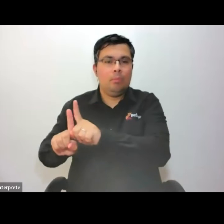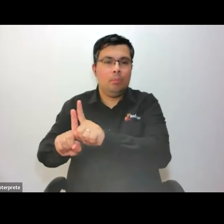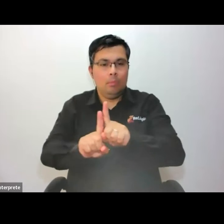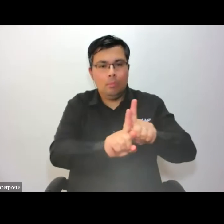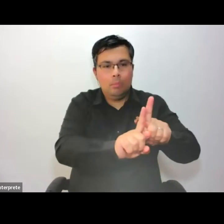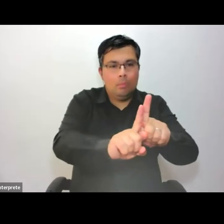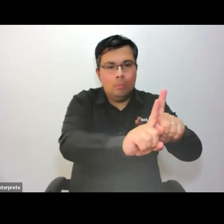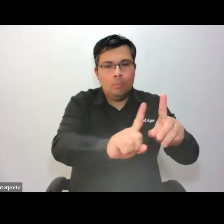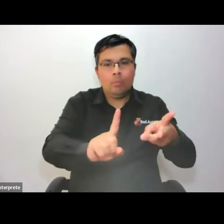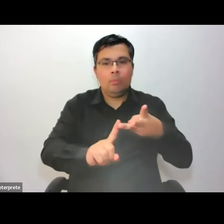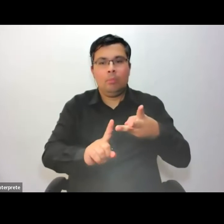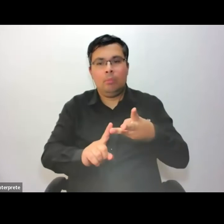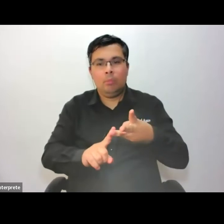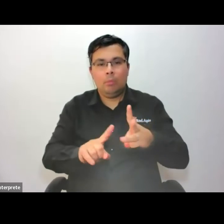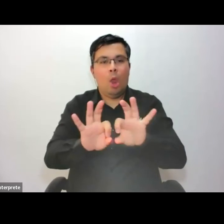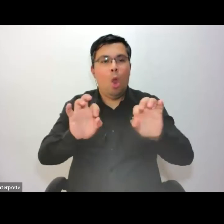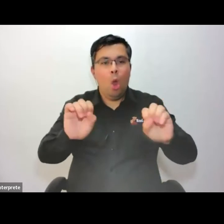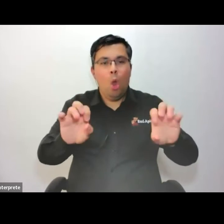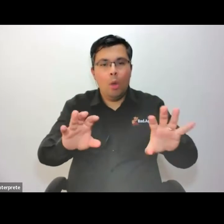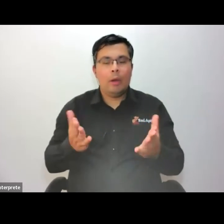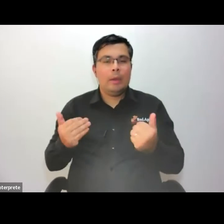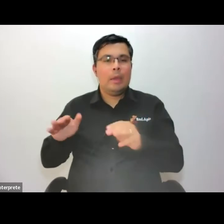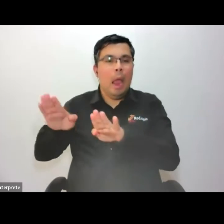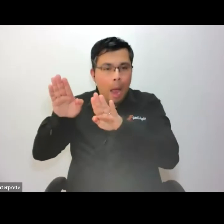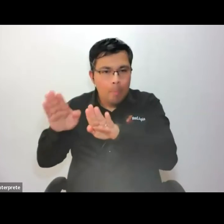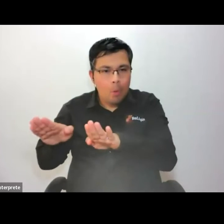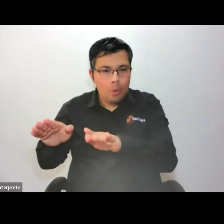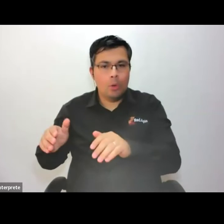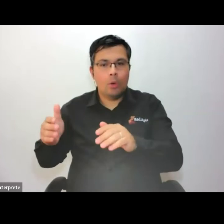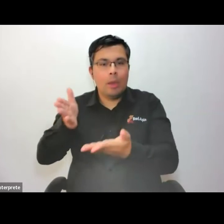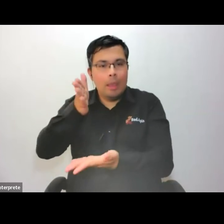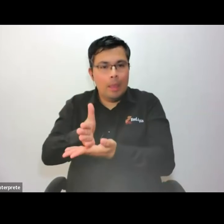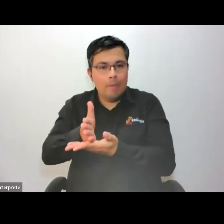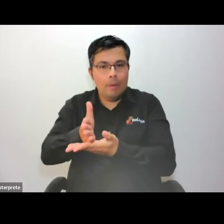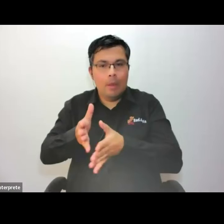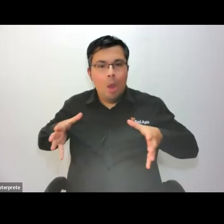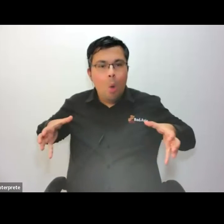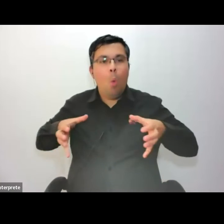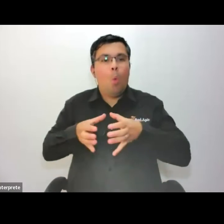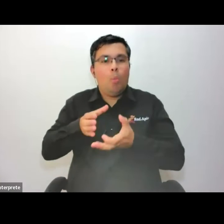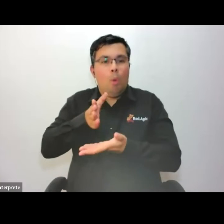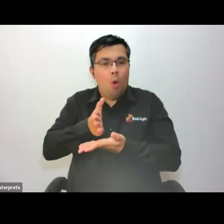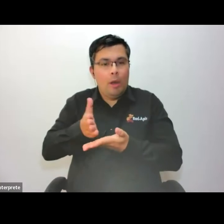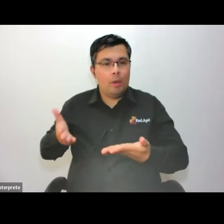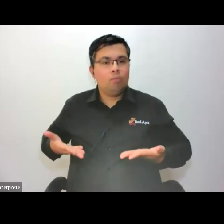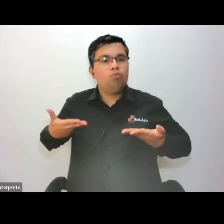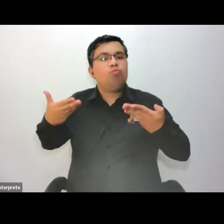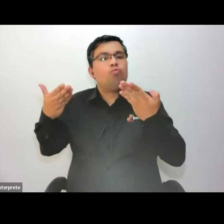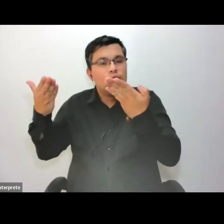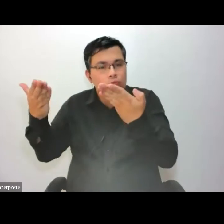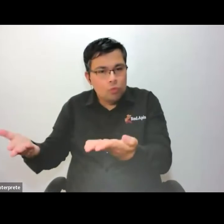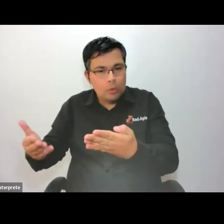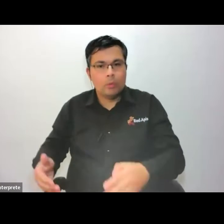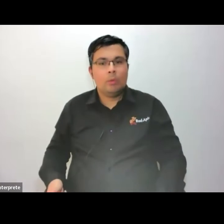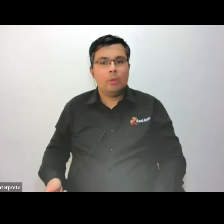ayuda excepcional que puede ser brindada, que debe ser brindada desde los equipos educativos con que ya cuenta a partir del financiamiento